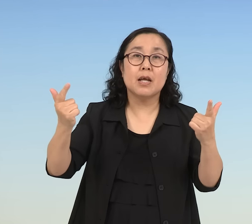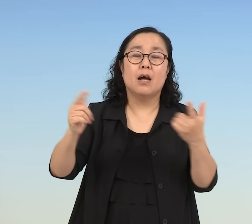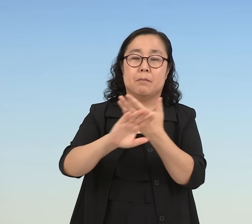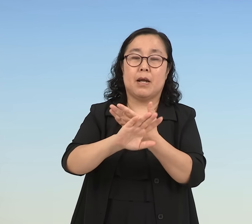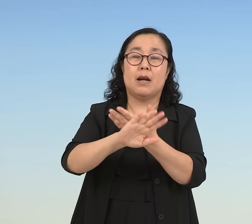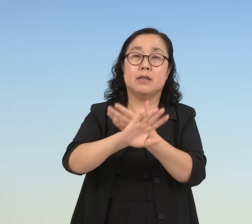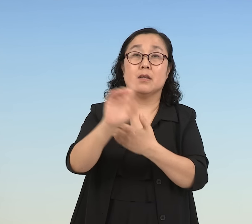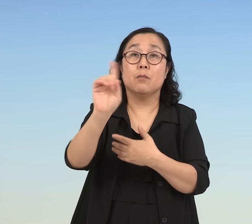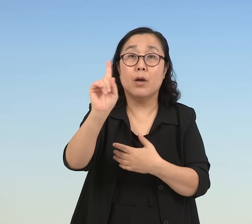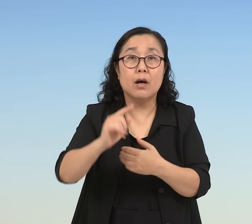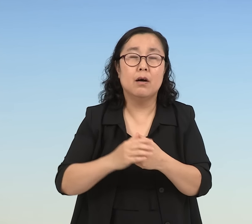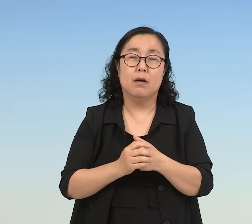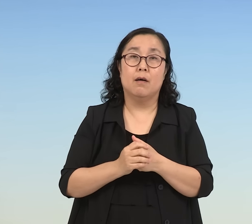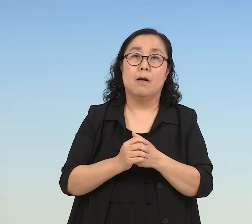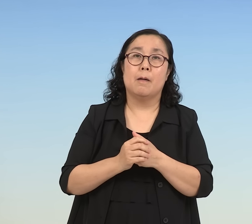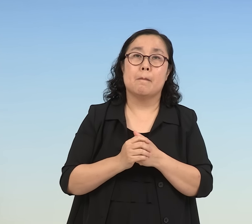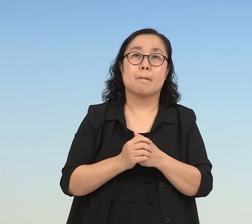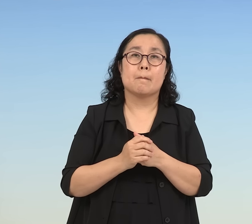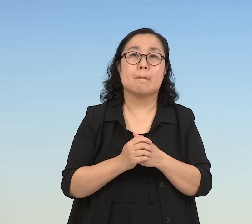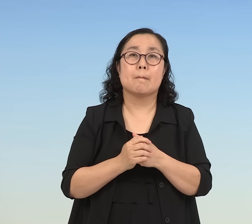뭐가 달라집니까?